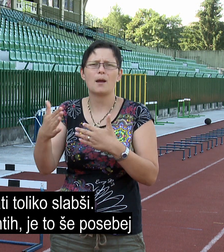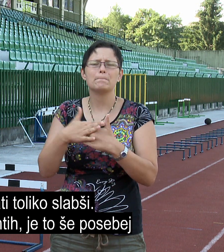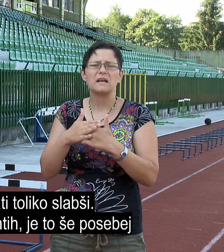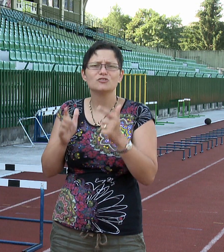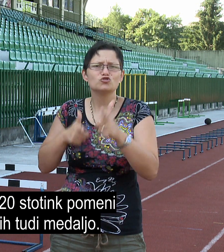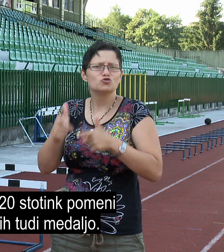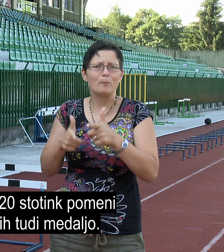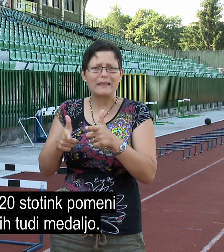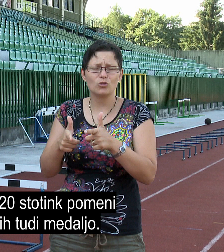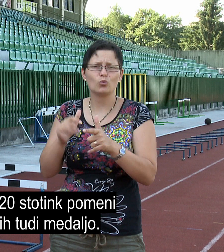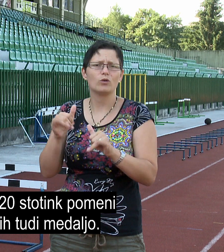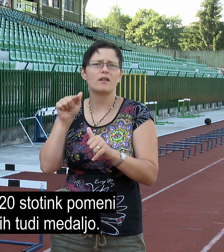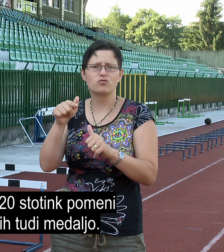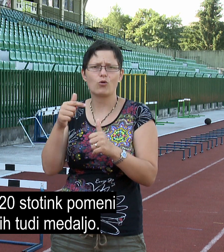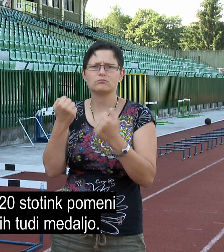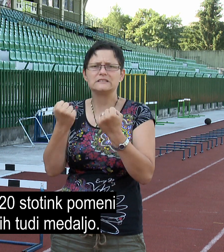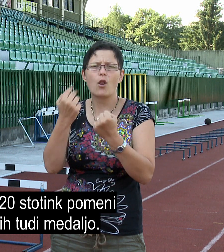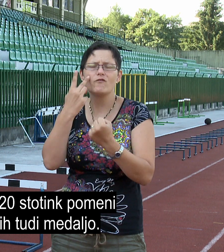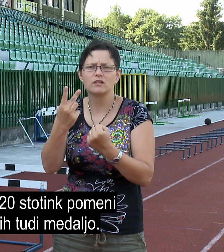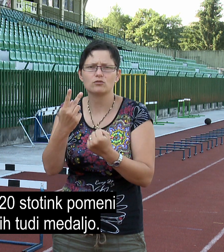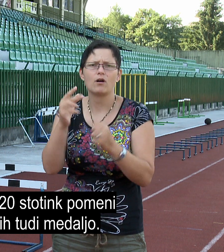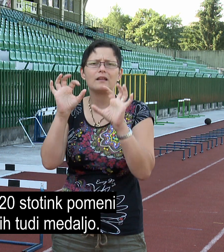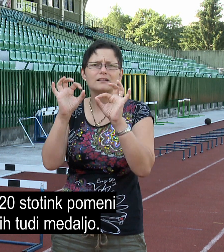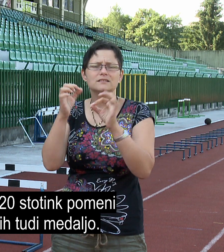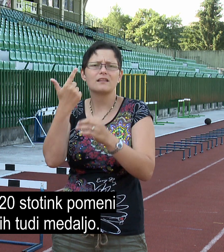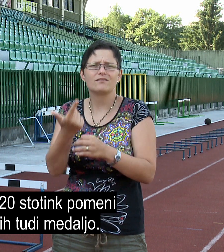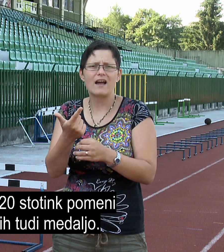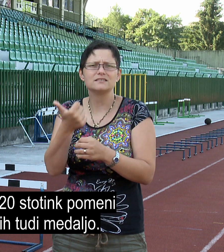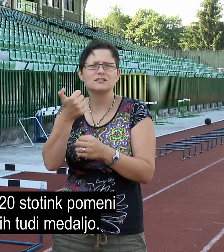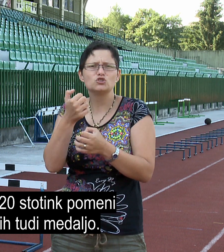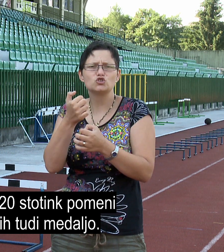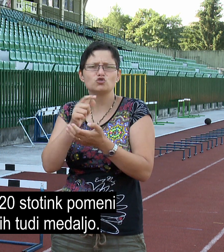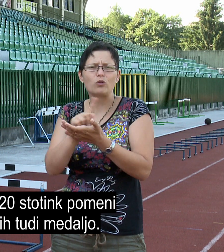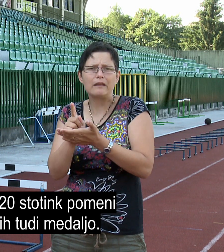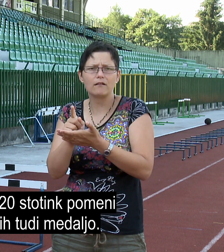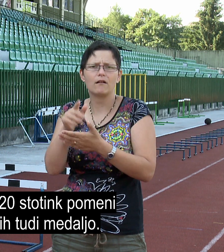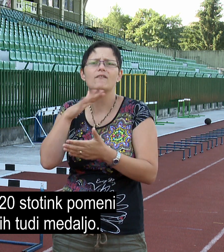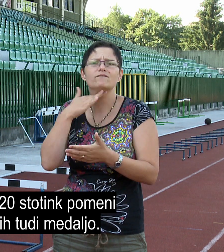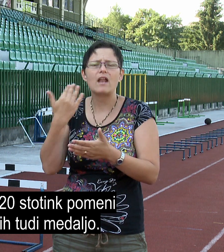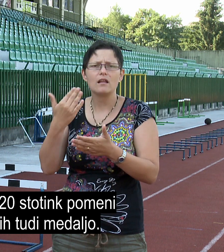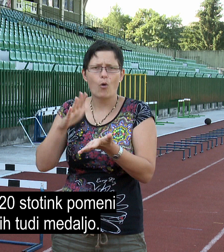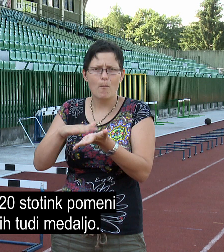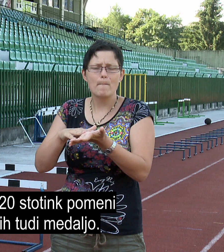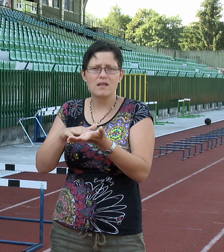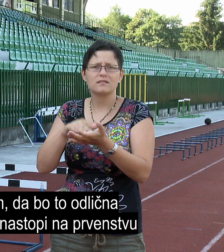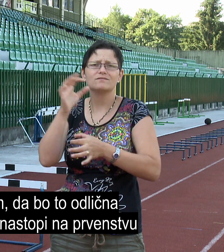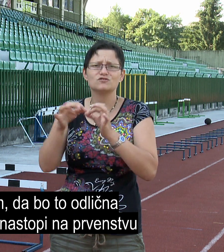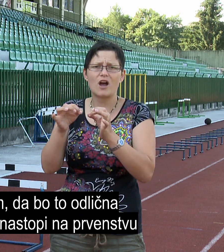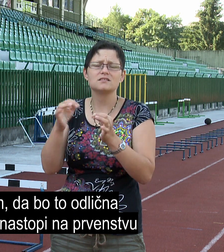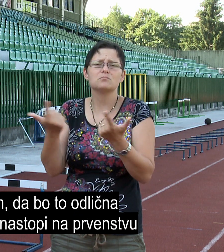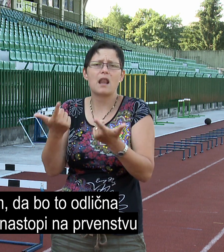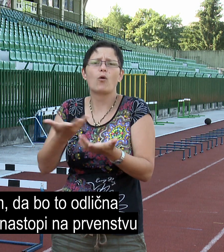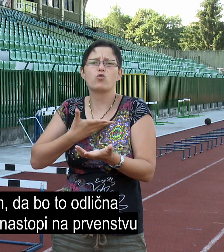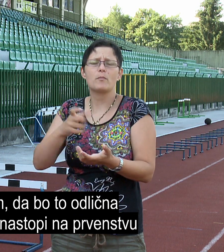to še posebej vidno, saj 10-20 stotink pomeni veliko, včasih tudi medaljo. Tako da mislim, da bo